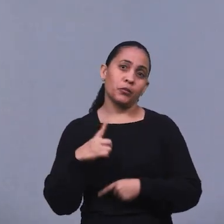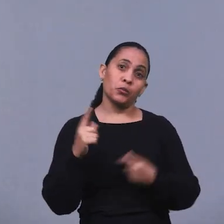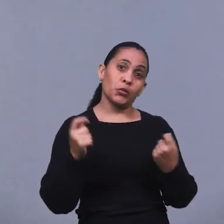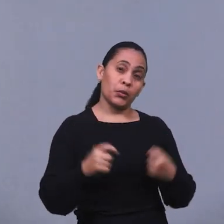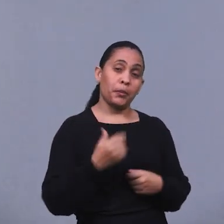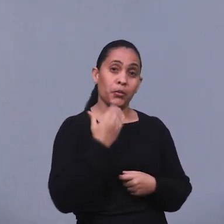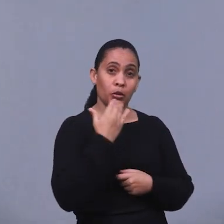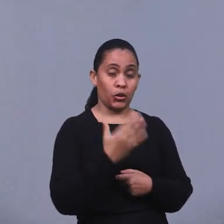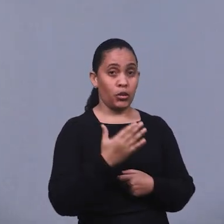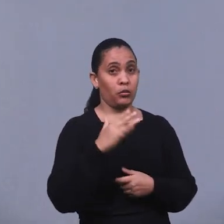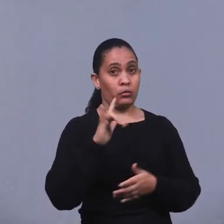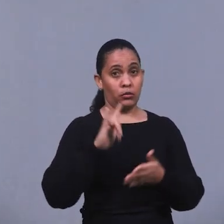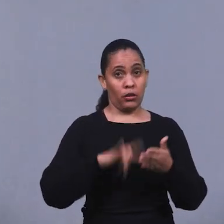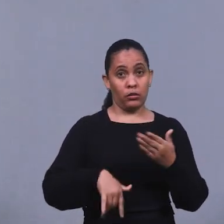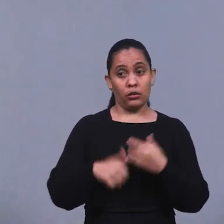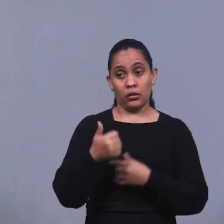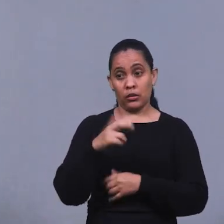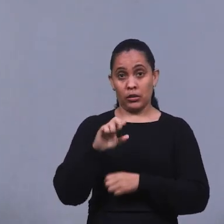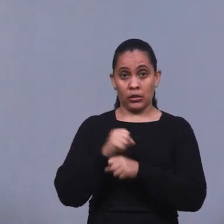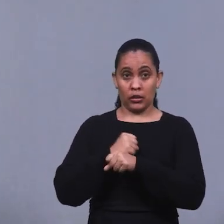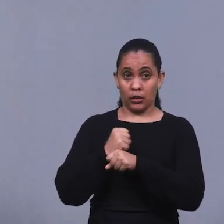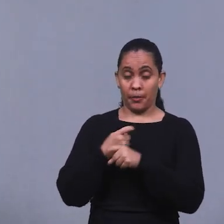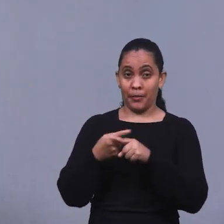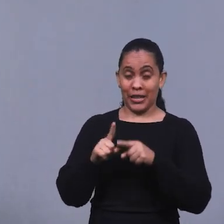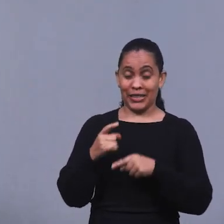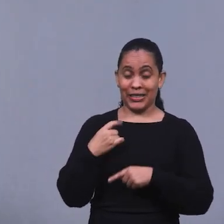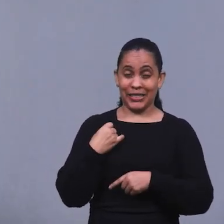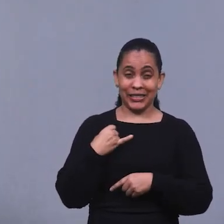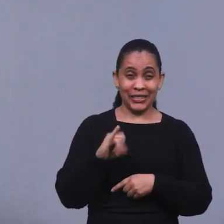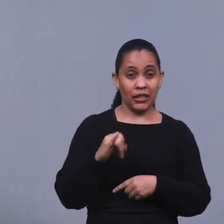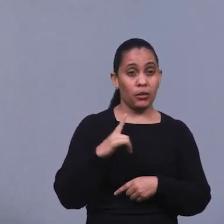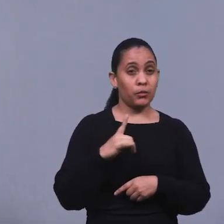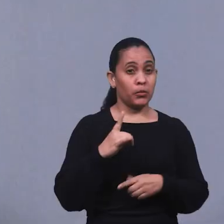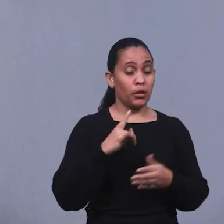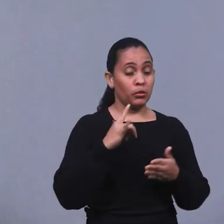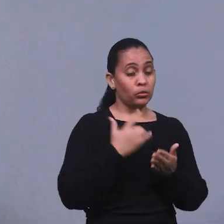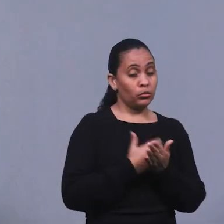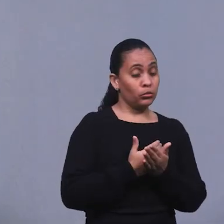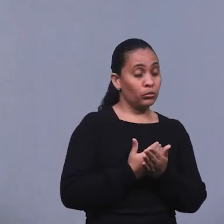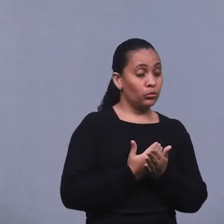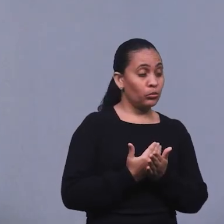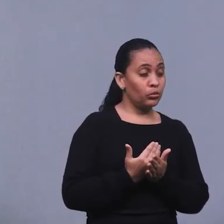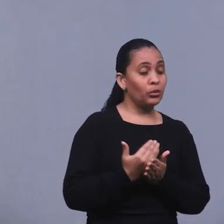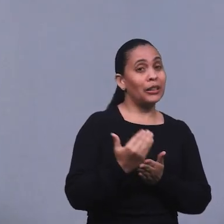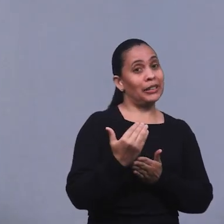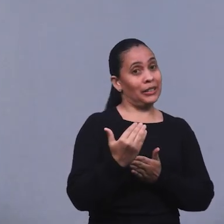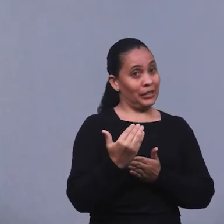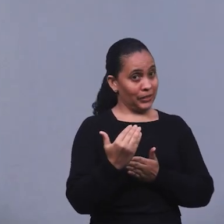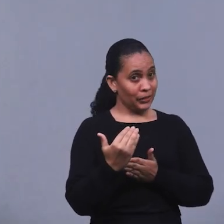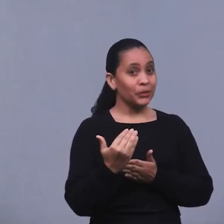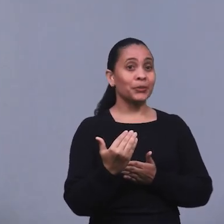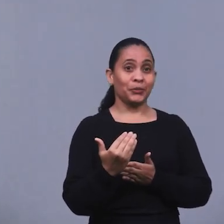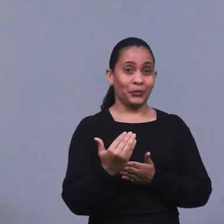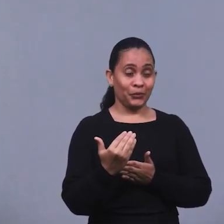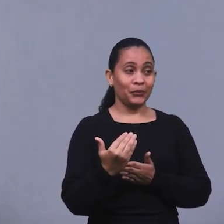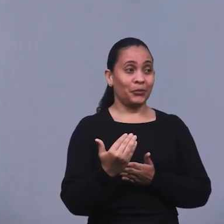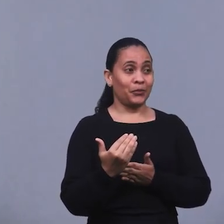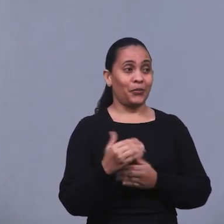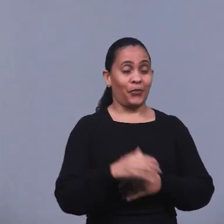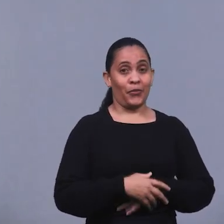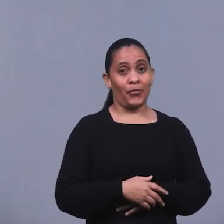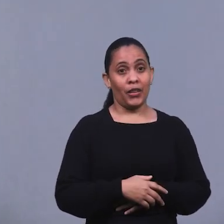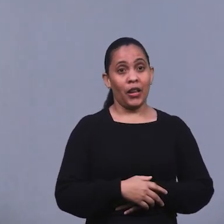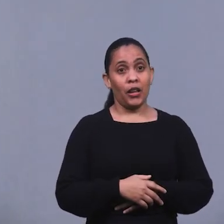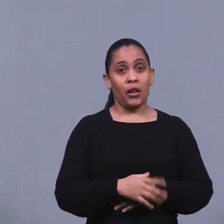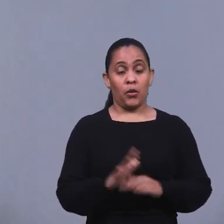eu posso pedir o laudo daqui 15 anos, tá tudo certo, mas se eu tenho um laudo contemporâneo ao início ali, imagina o laudo datado com o início mesmo